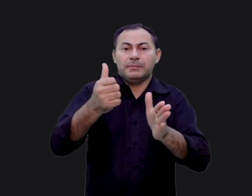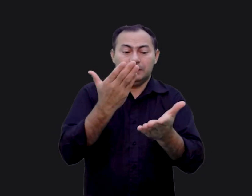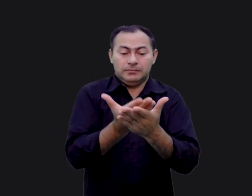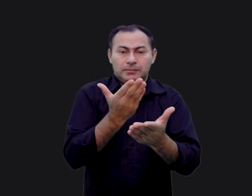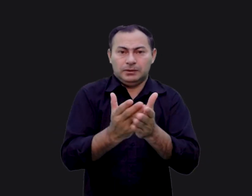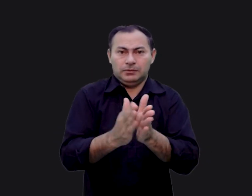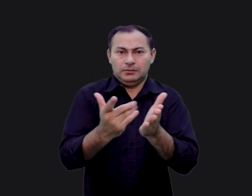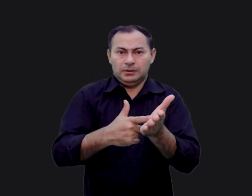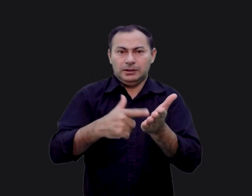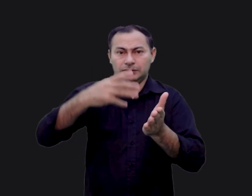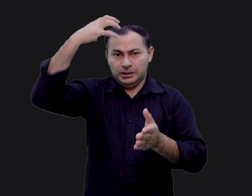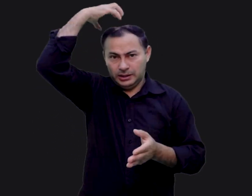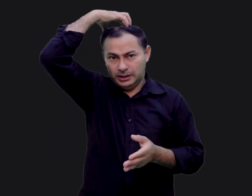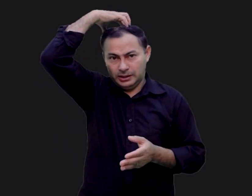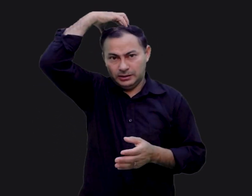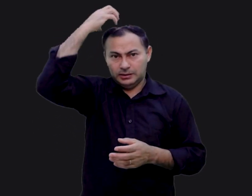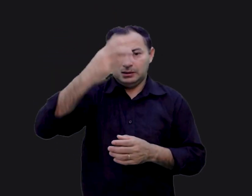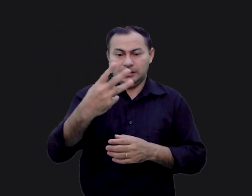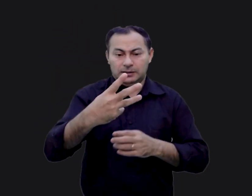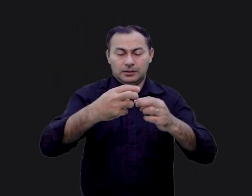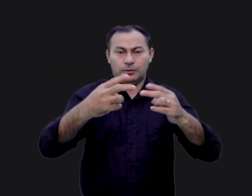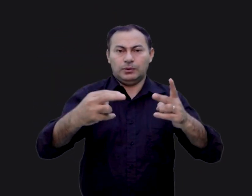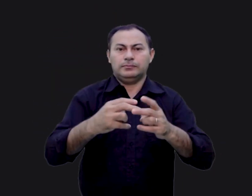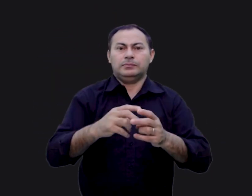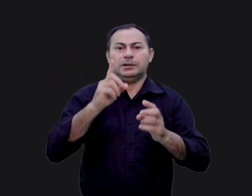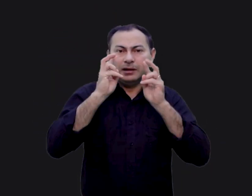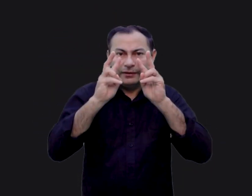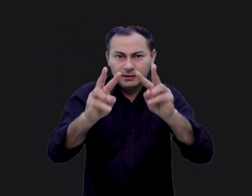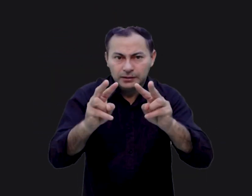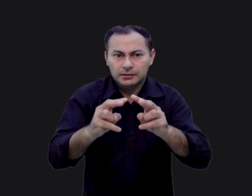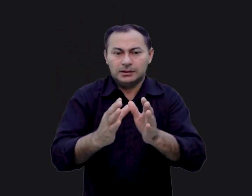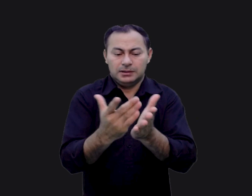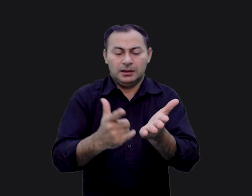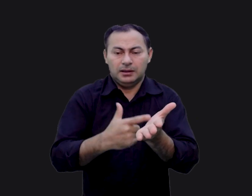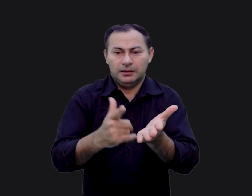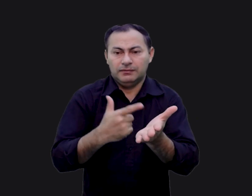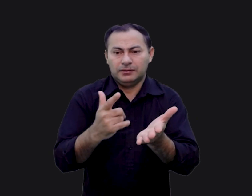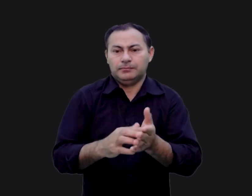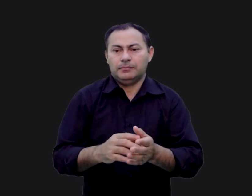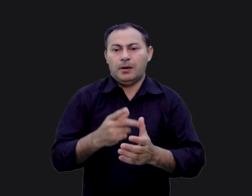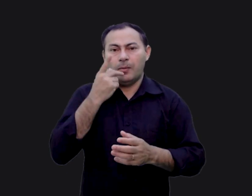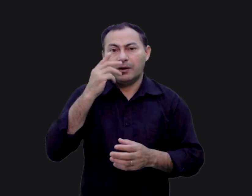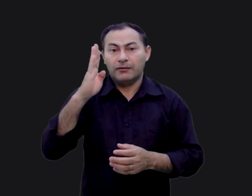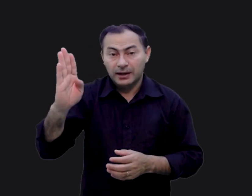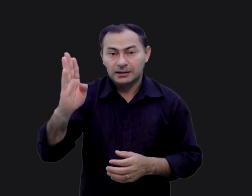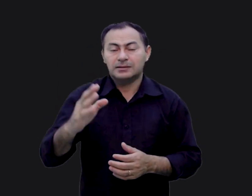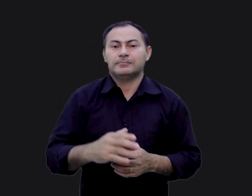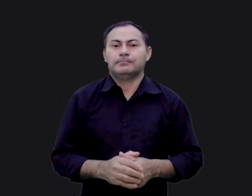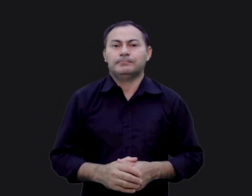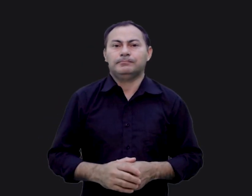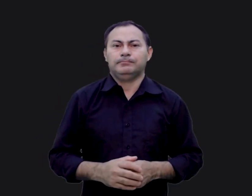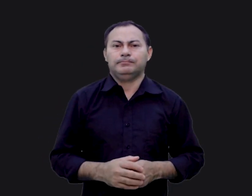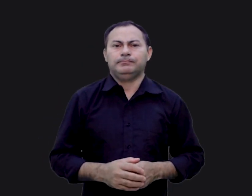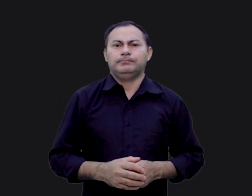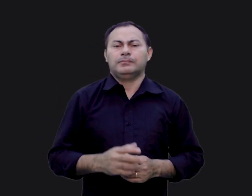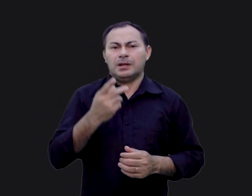nosso primeiro estudo do livro de Reis, há uma terceira coisa para ser observada nesses livros: os profetas.